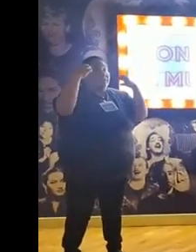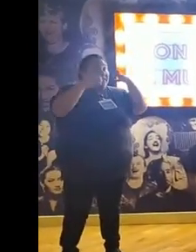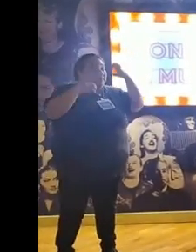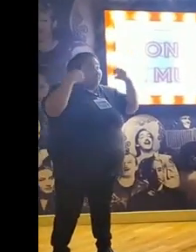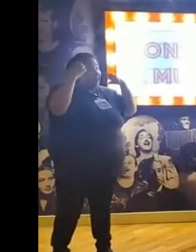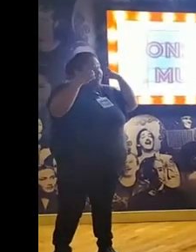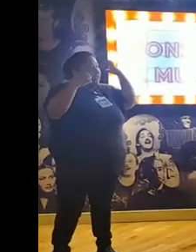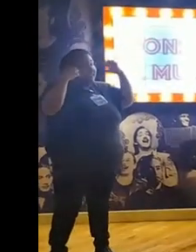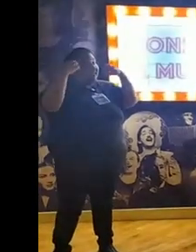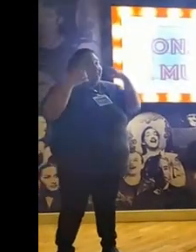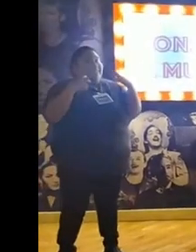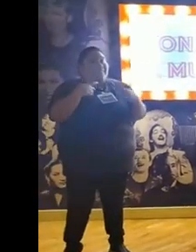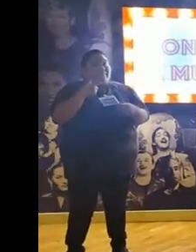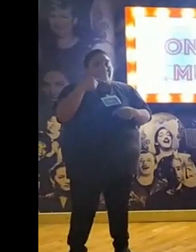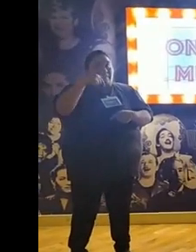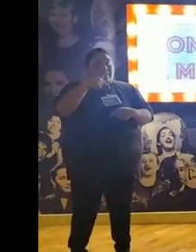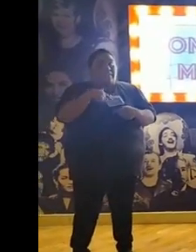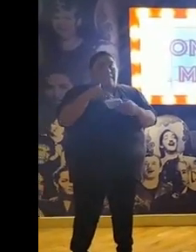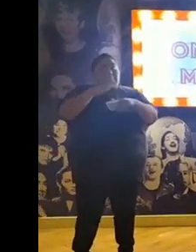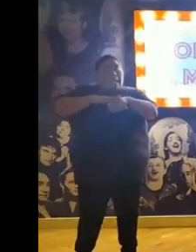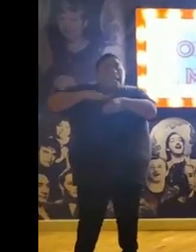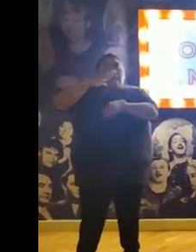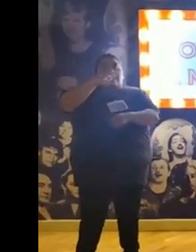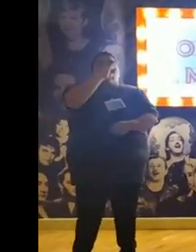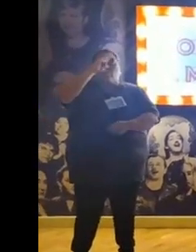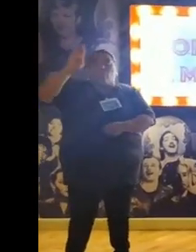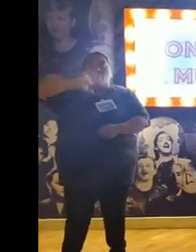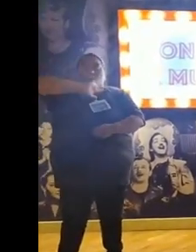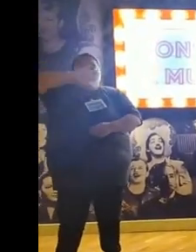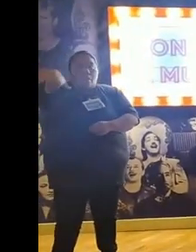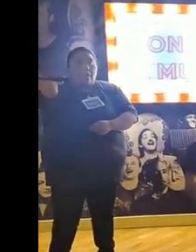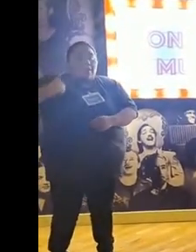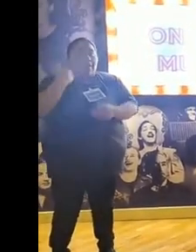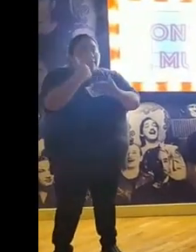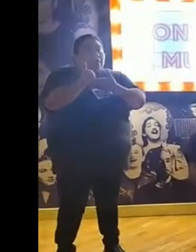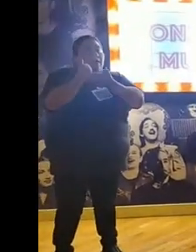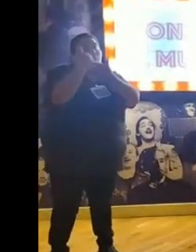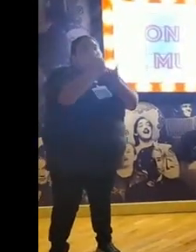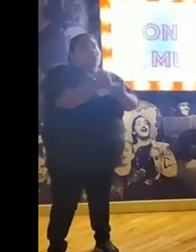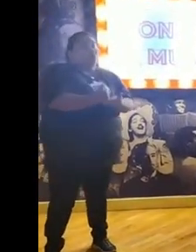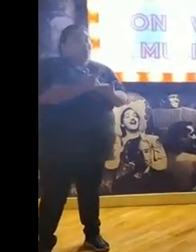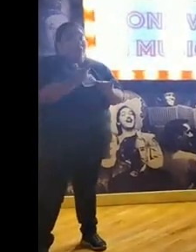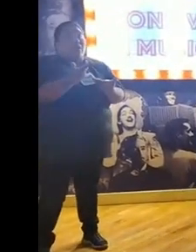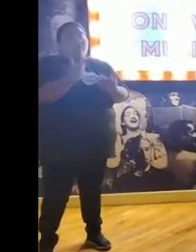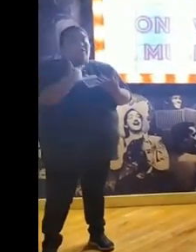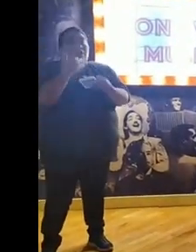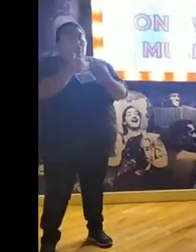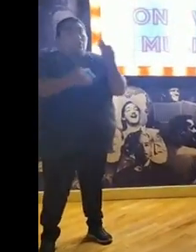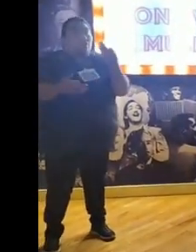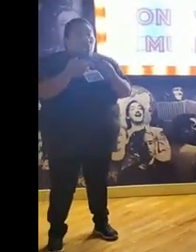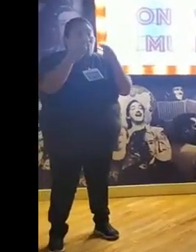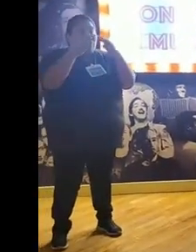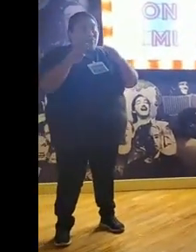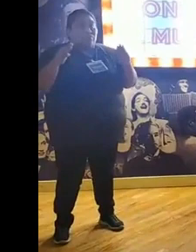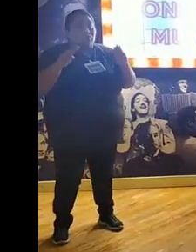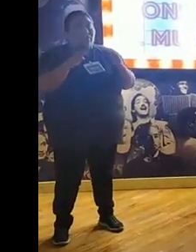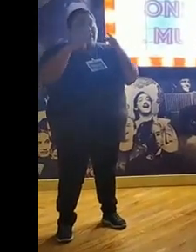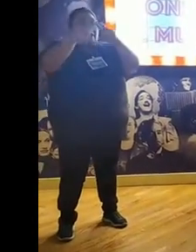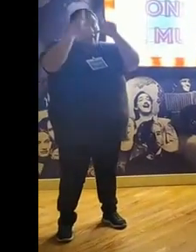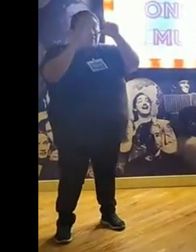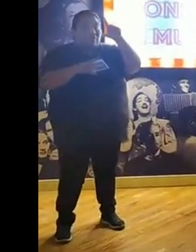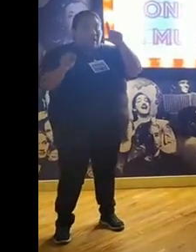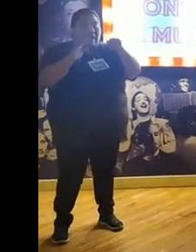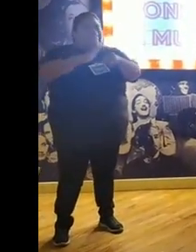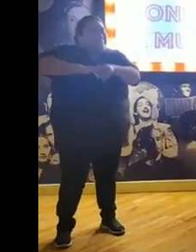veremos parte de mi colección con la ayuda de la Fonoteca Nacional, toda esta colección que va de más de